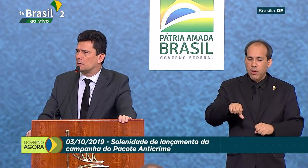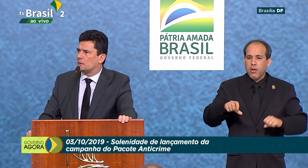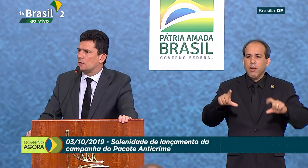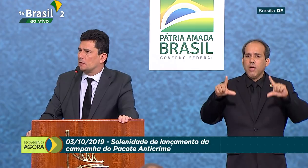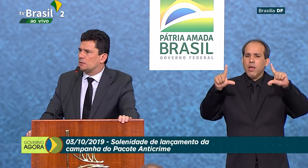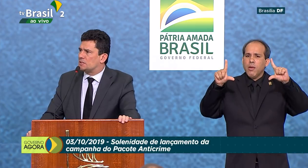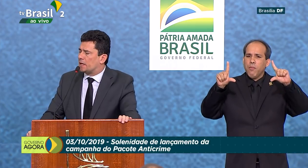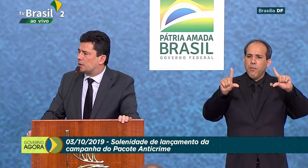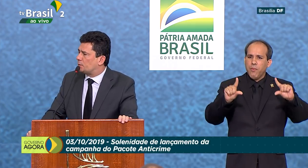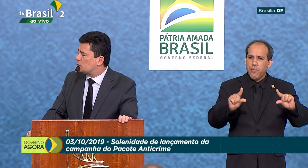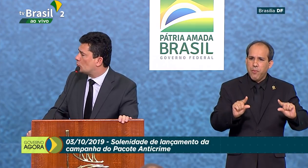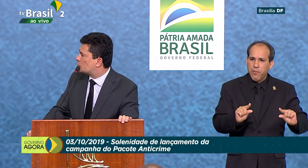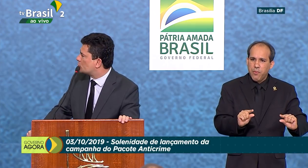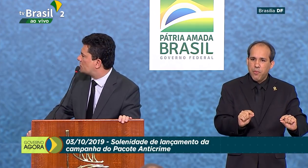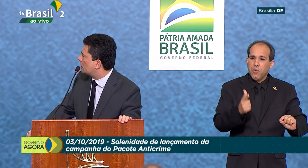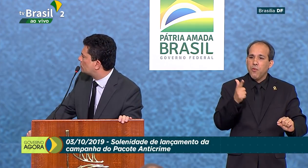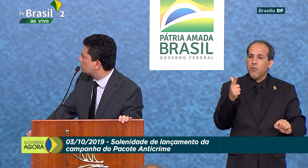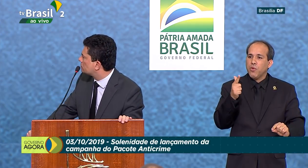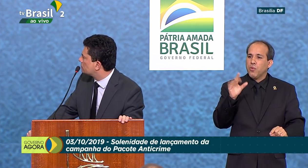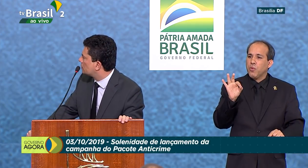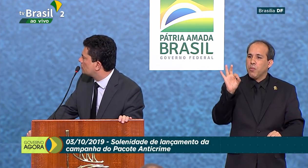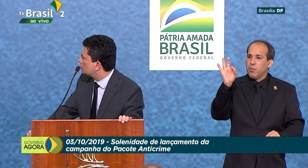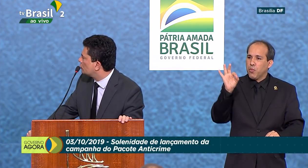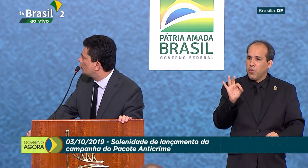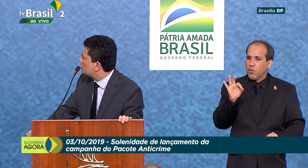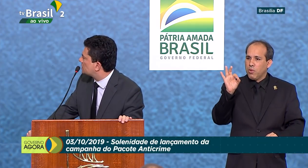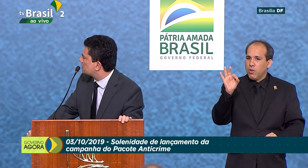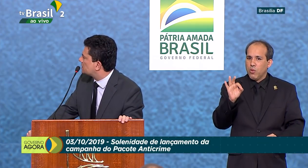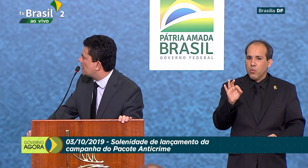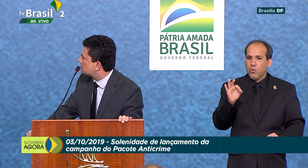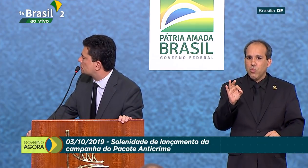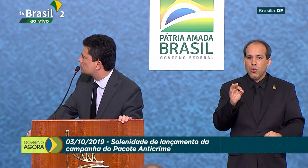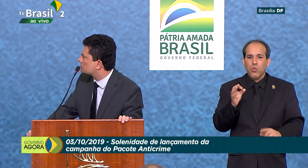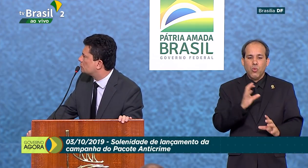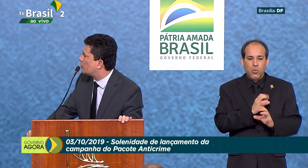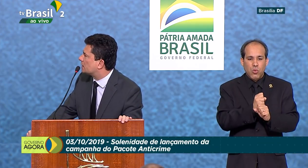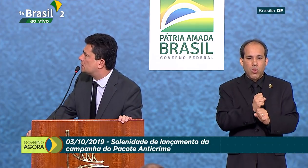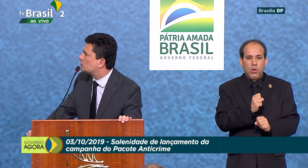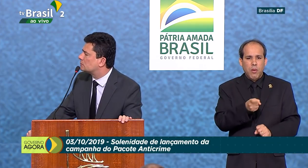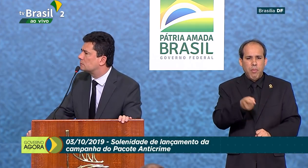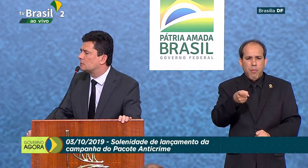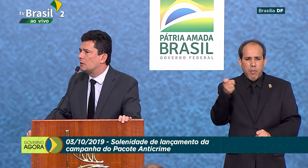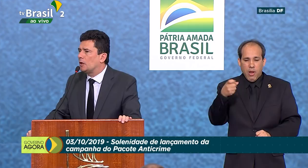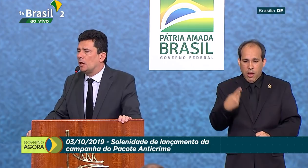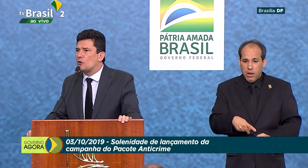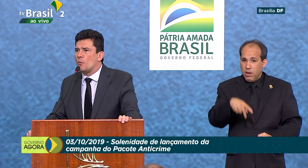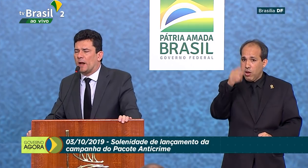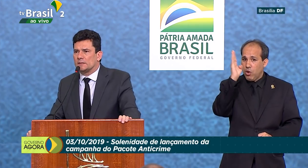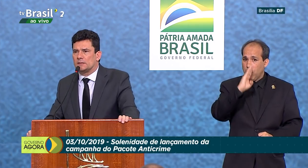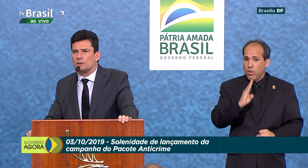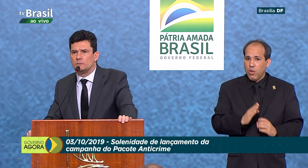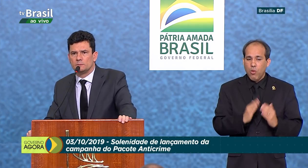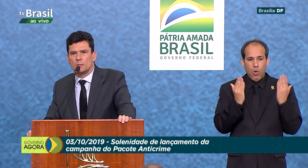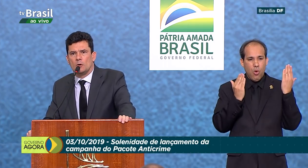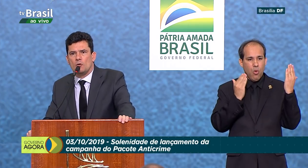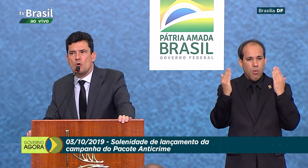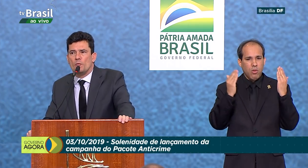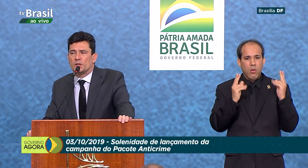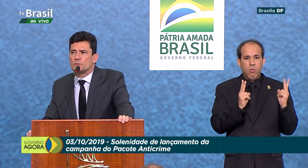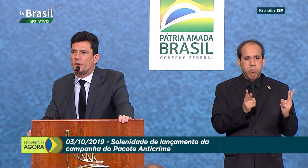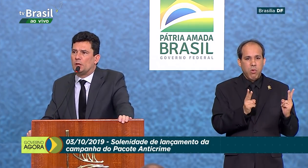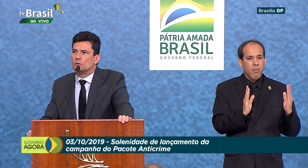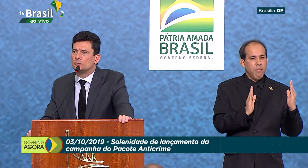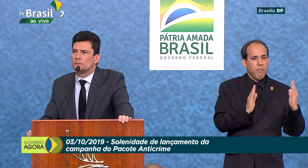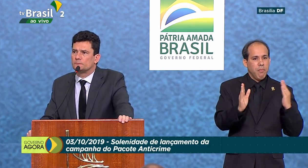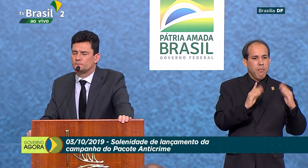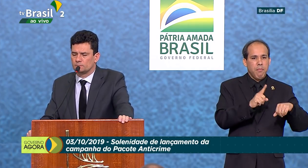queda de cerca de 22% do número de assassinatos no Brasil em comparação com